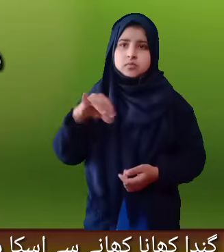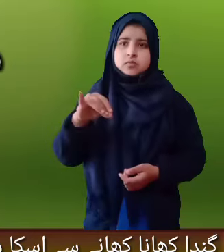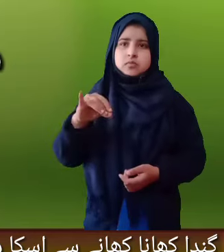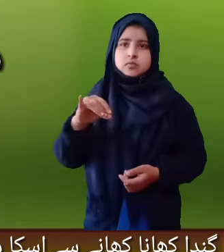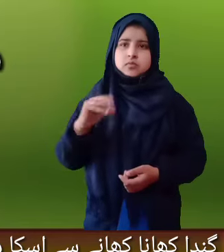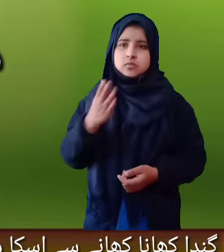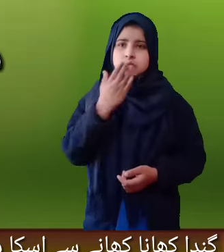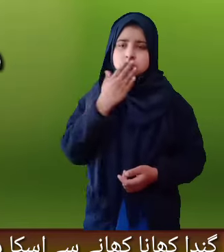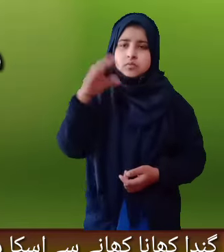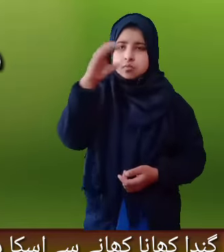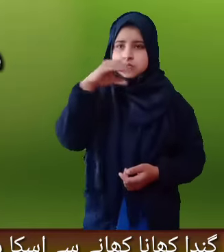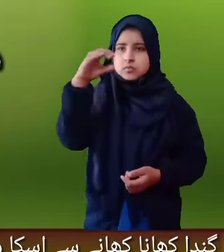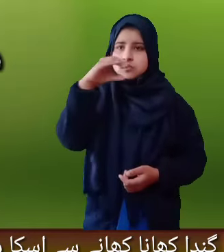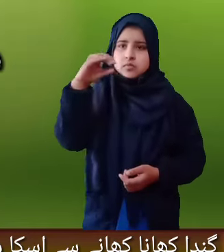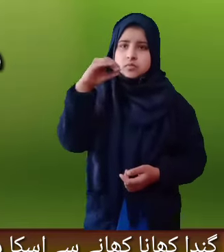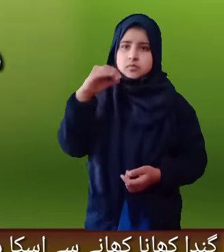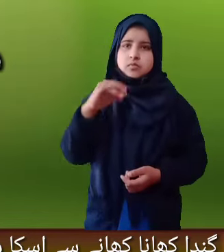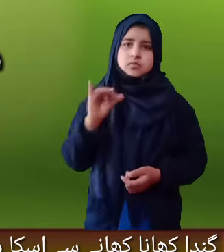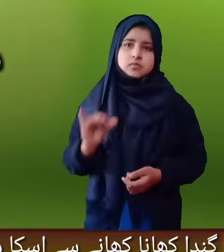खराब हो गया है।